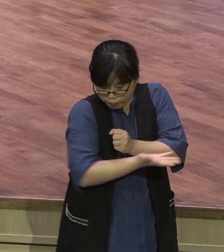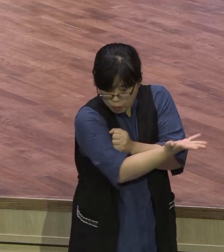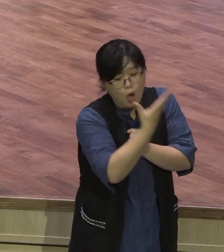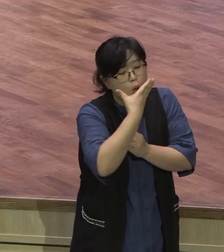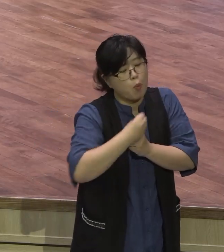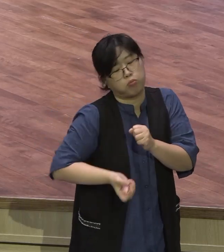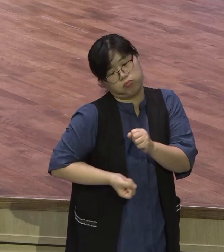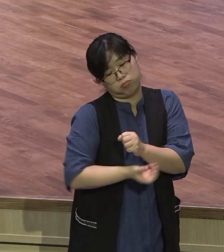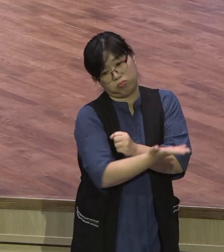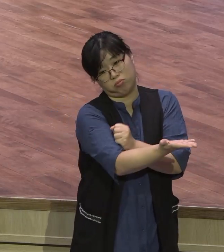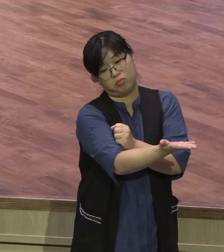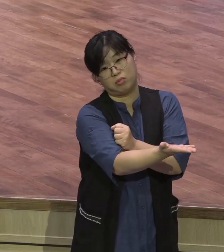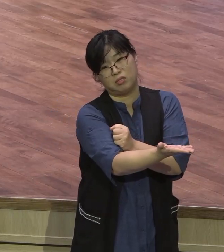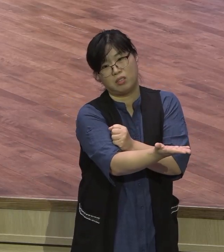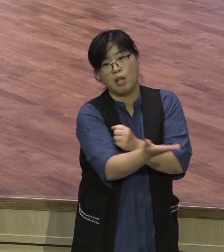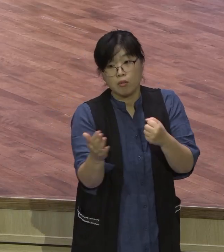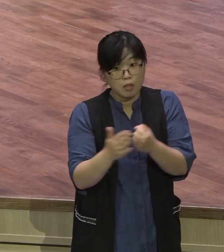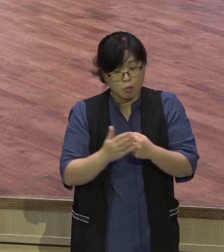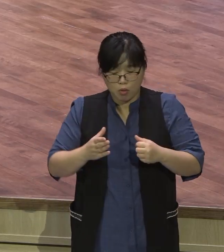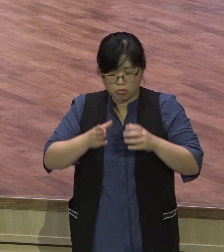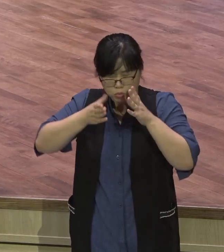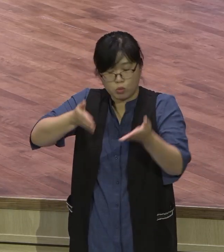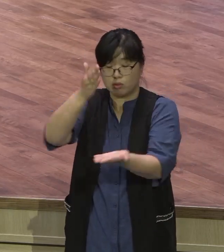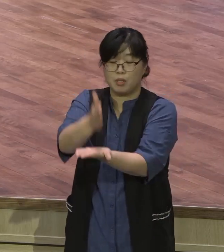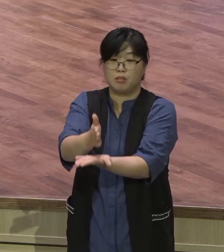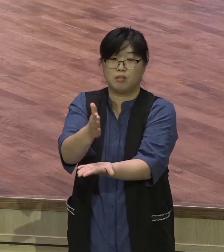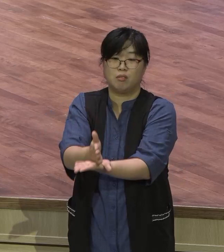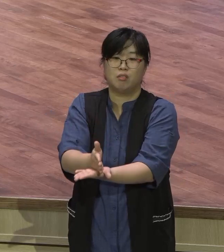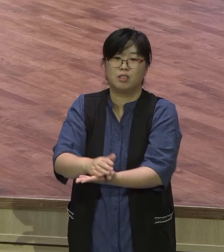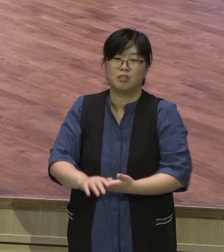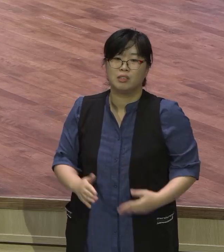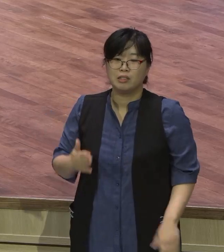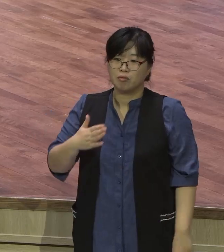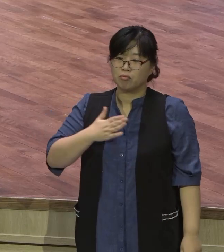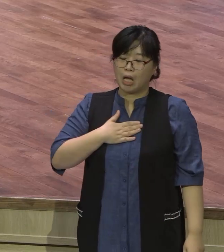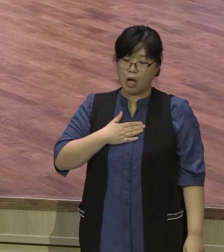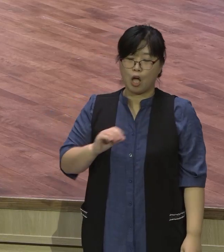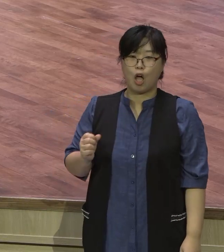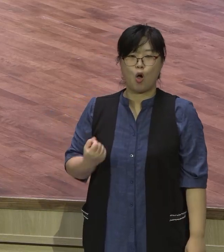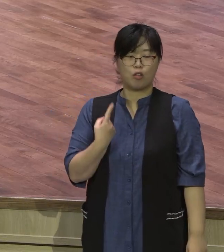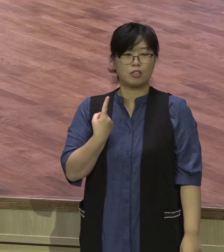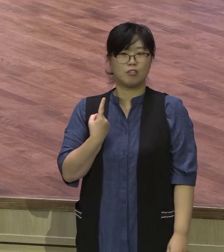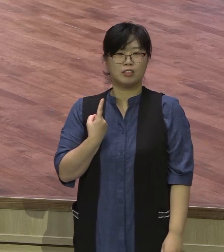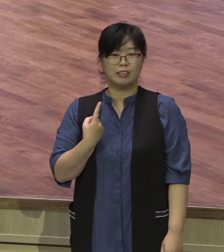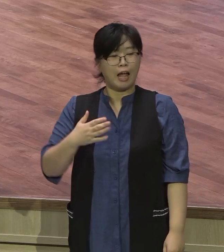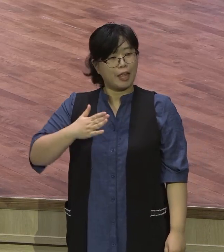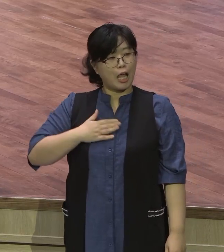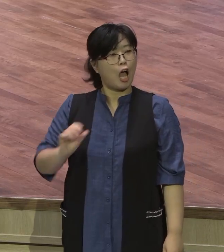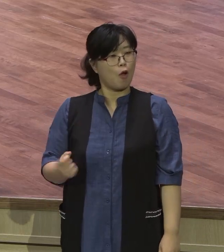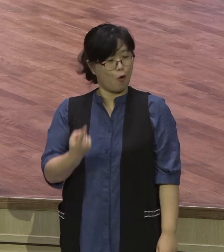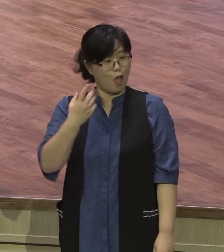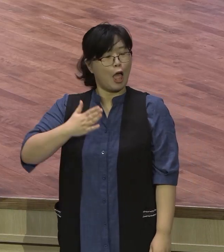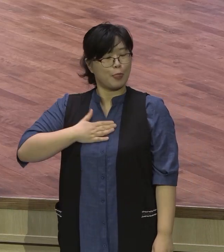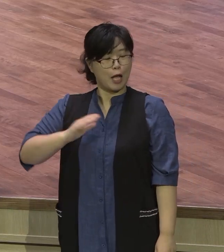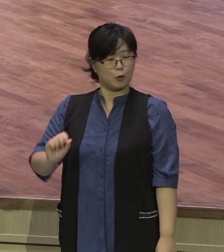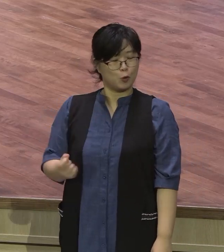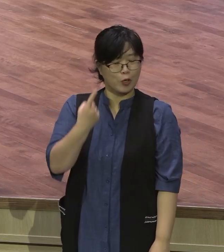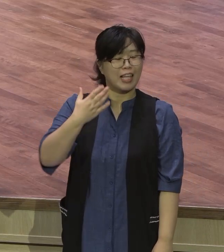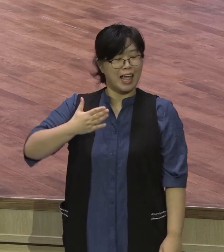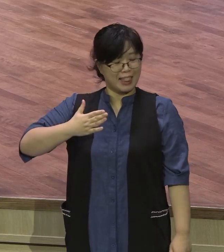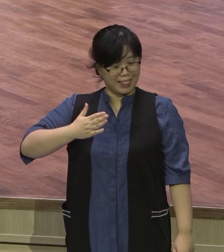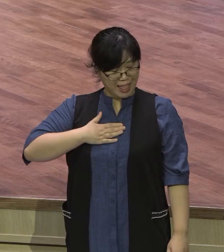내가 보게 우리 집안에서 우리 교회에서 우리 기관에서 우리 단체 내가 복의 근원이야 나를 통해서